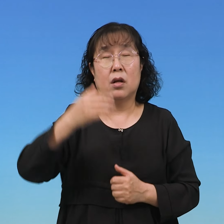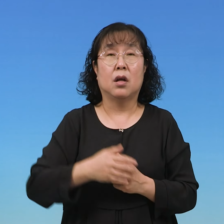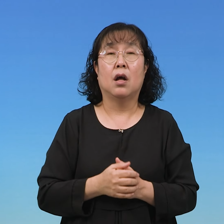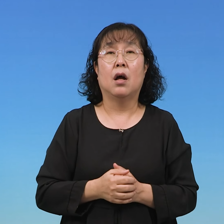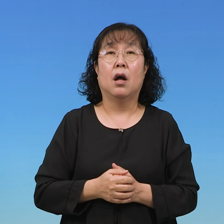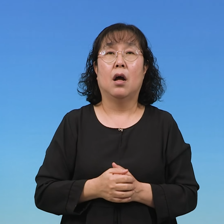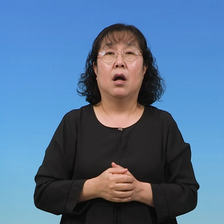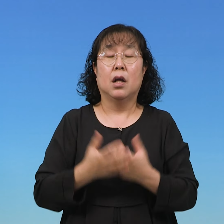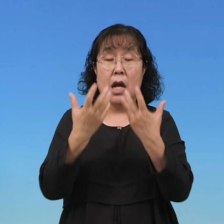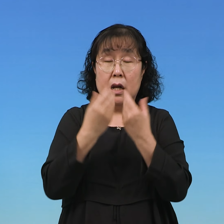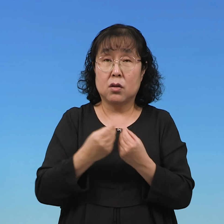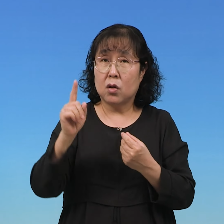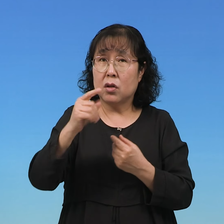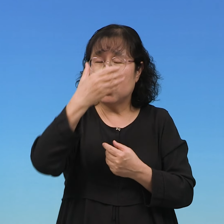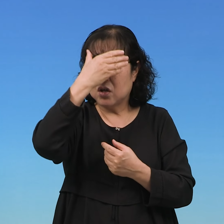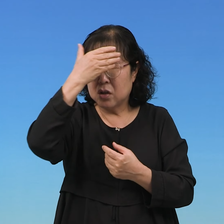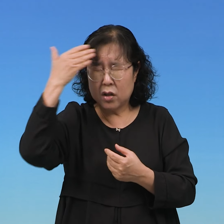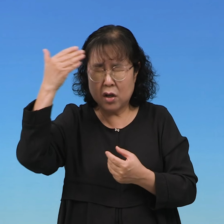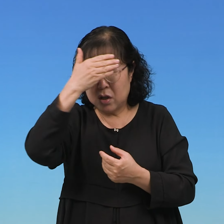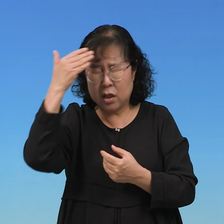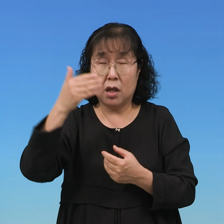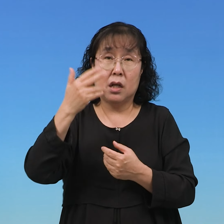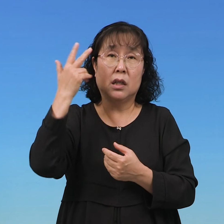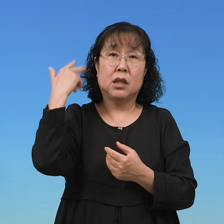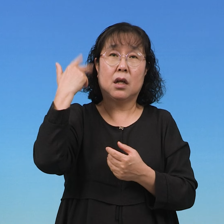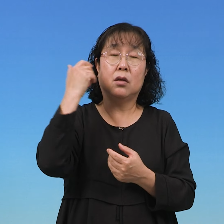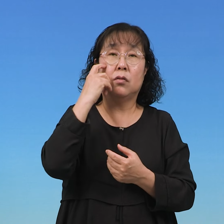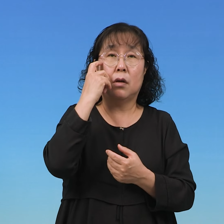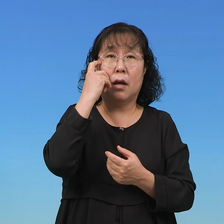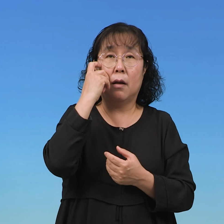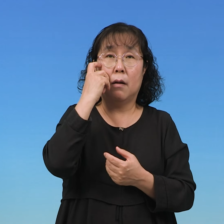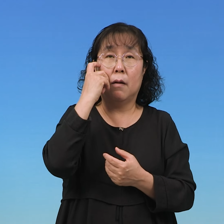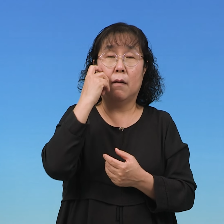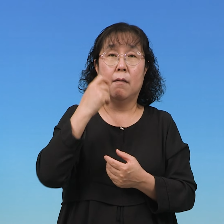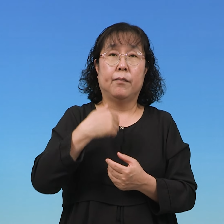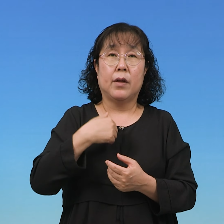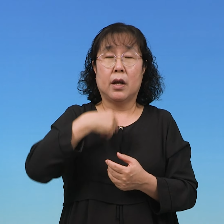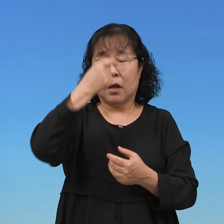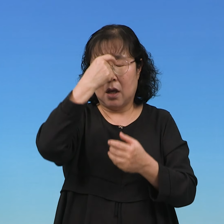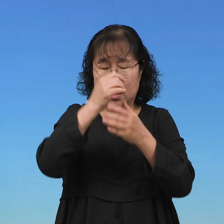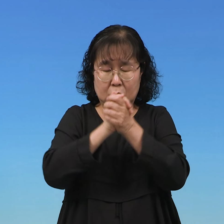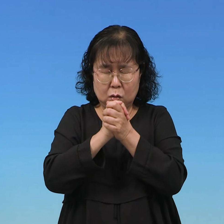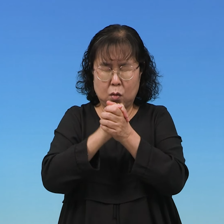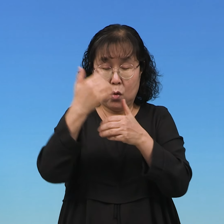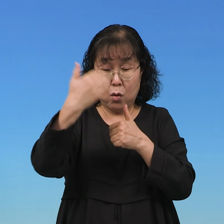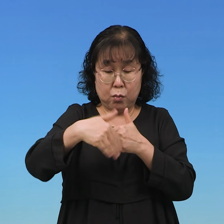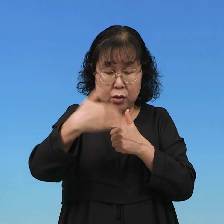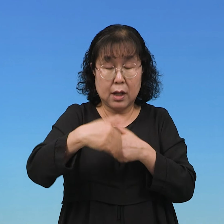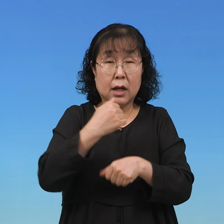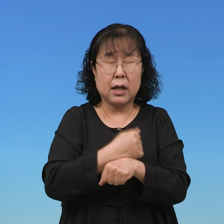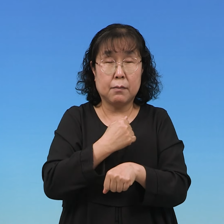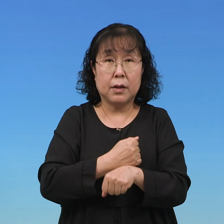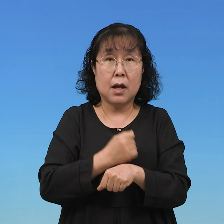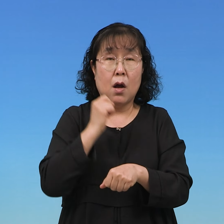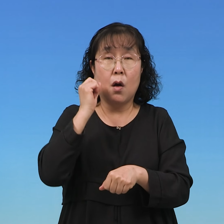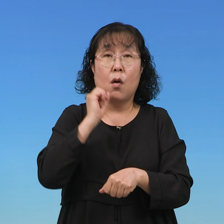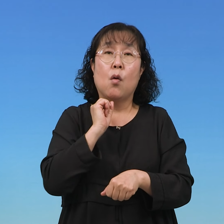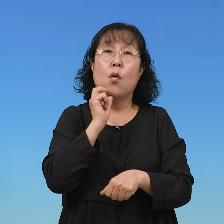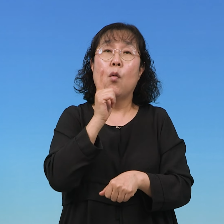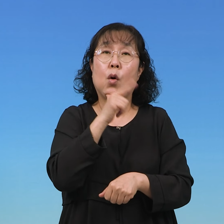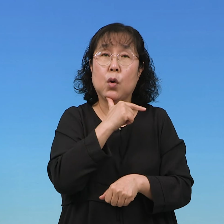청년이 지난주에요, 지난주에 이런 기도 부탁을 제게 했습니다. 월요일